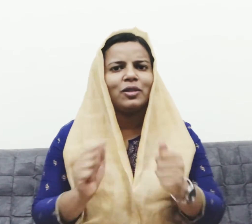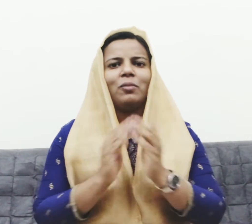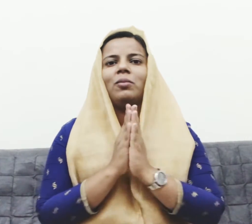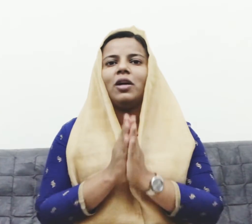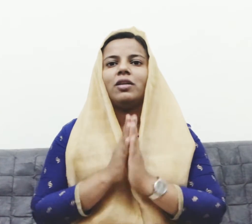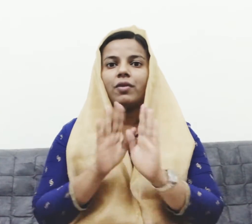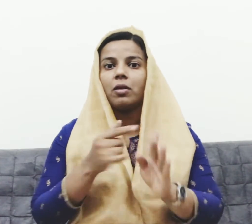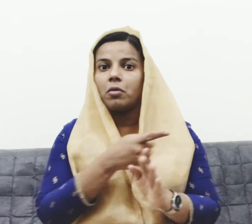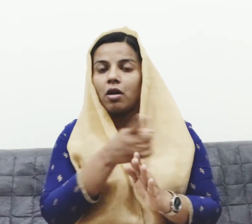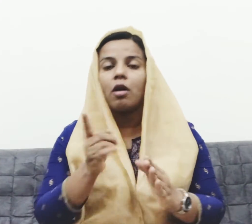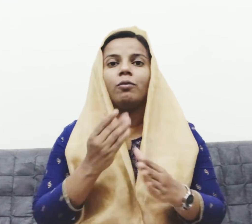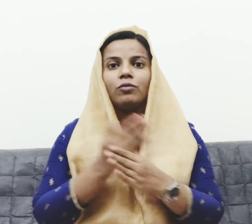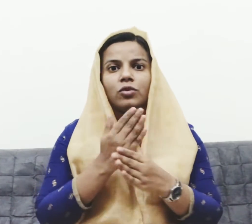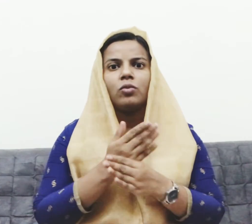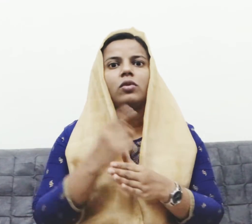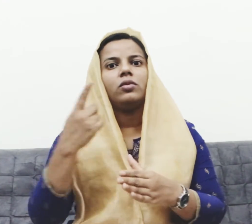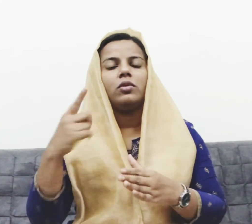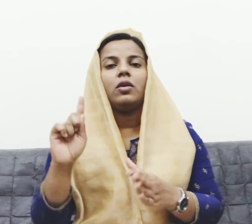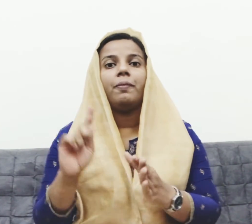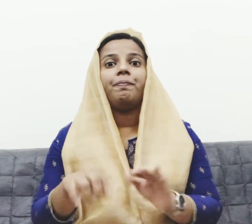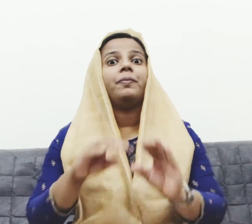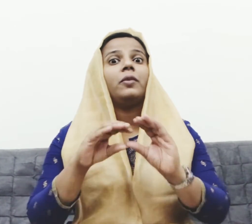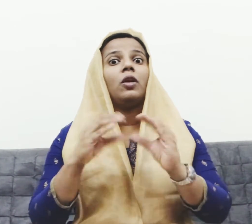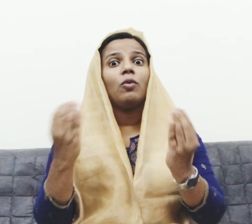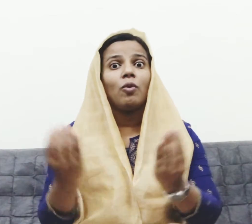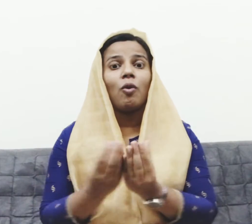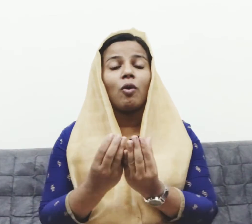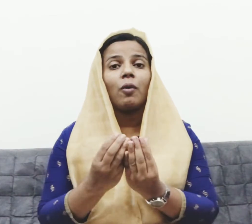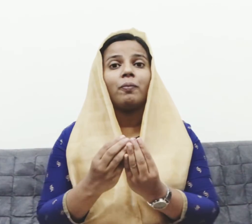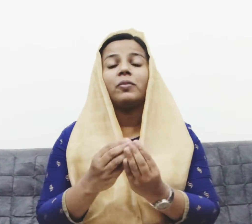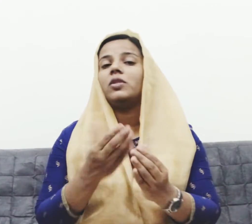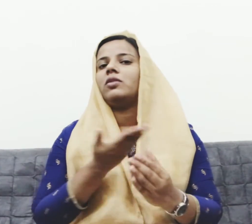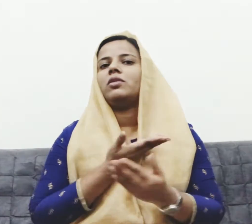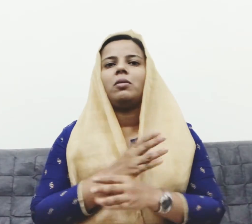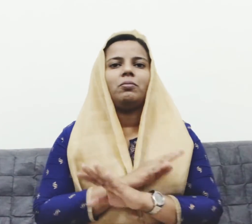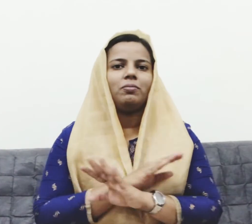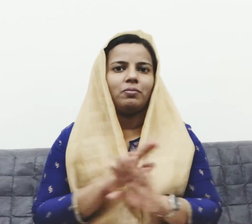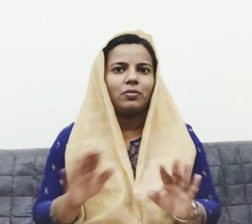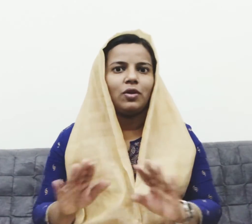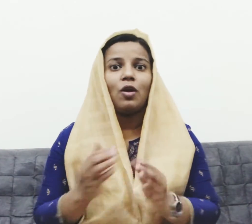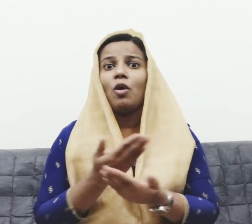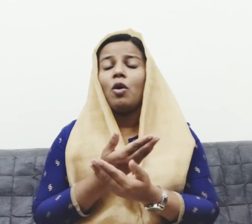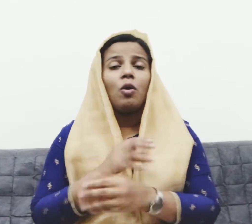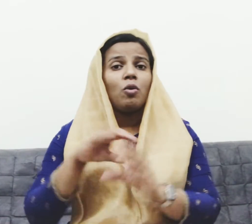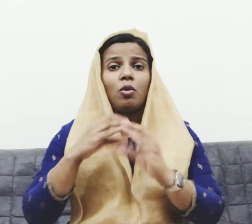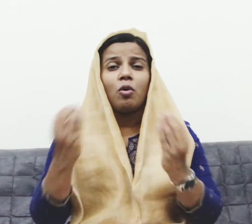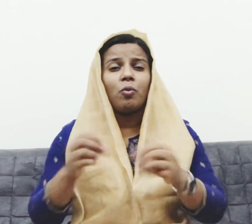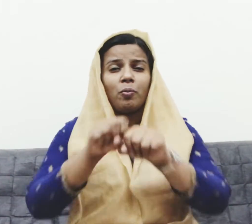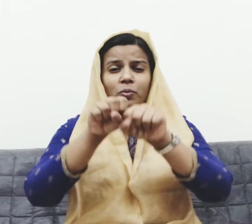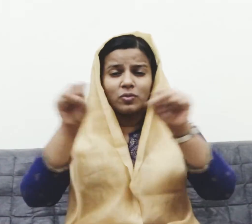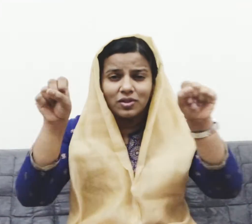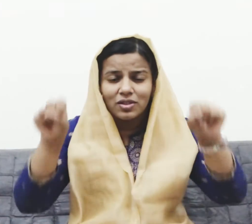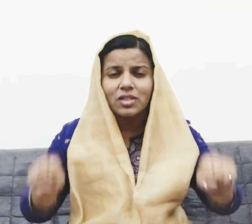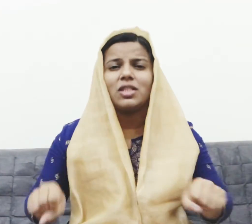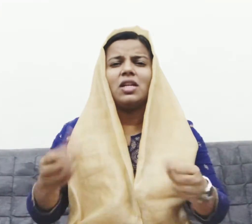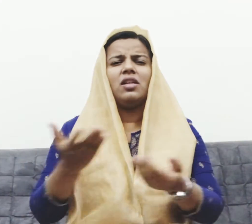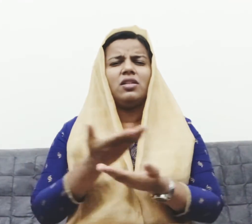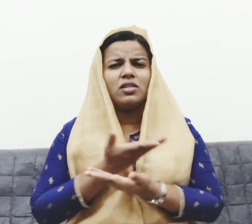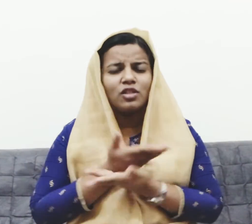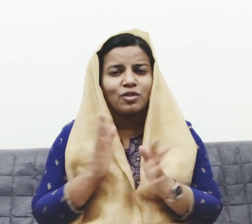രക്ഷയ്ക്കായി പ്രാർത്ഥിക്കണം. ഇത് നമ്മുടെ ജോലിയാണ്. പക്ഷേ ലോകത്തെ സ്നേഹിക്കരുത്. അതായത് ലോകത്തിൻ്റെ സിസ്റ്റംസ് ഉണ്ട്, ലോകത്തിന് ലോകത്തിൻ്റെതായ